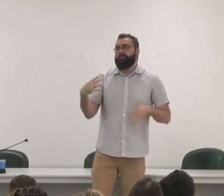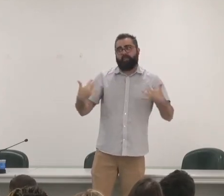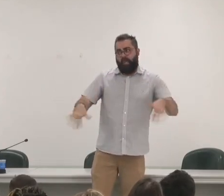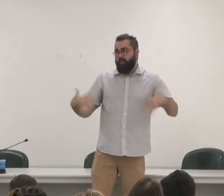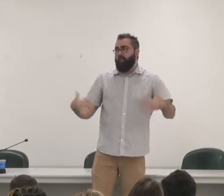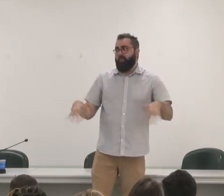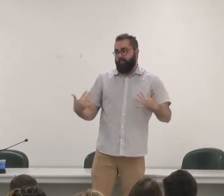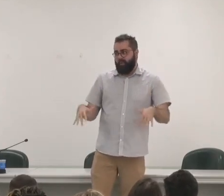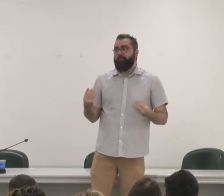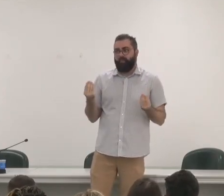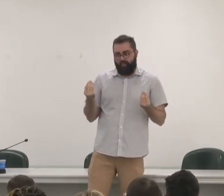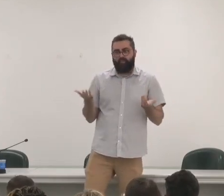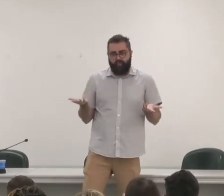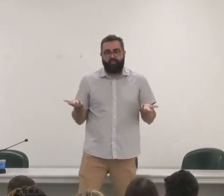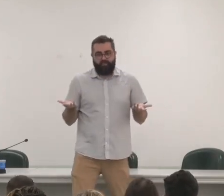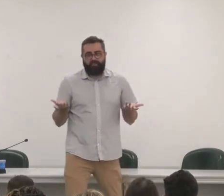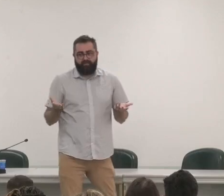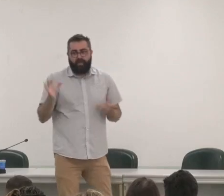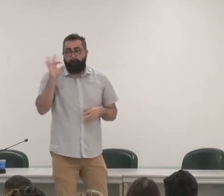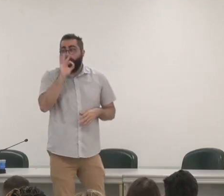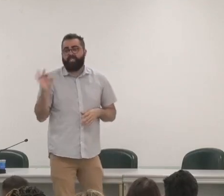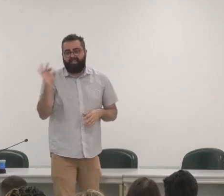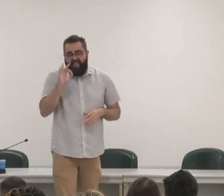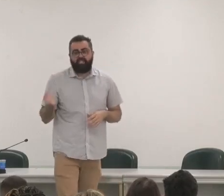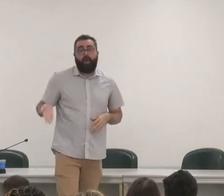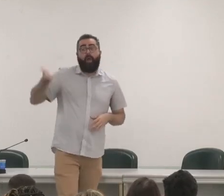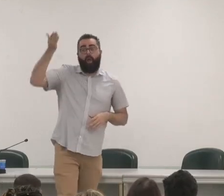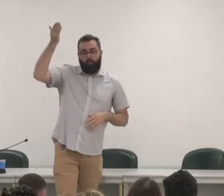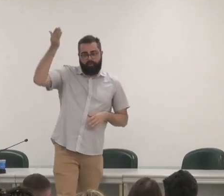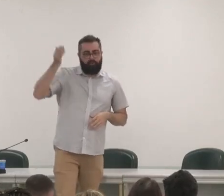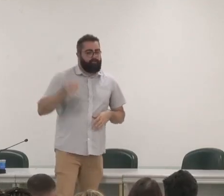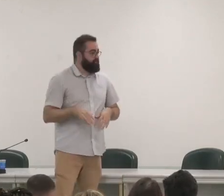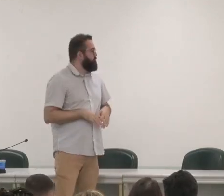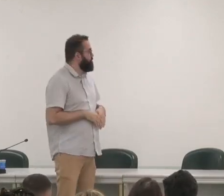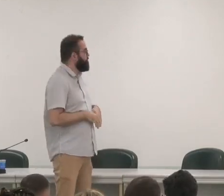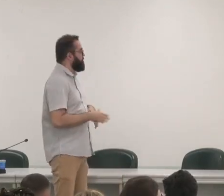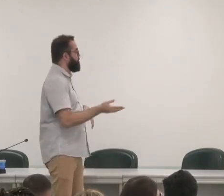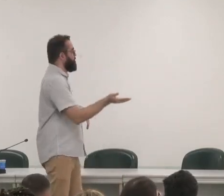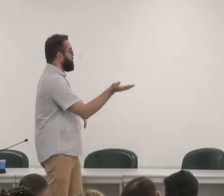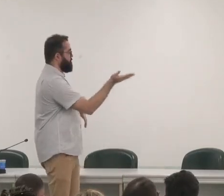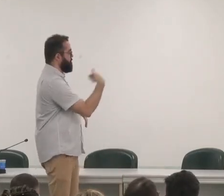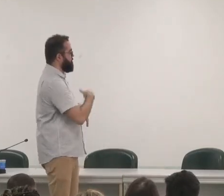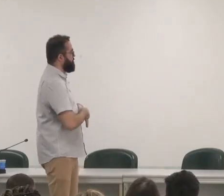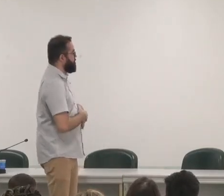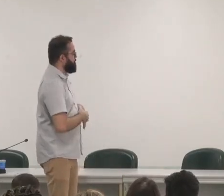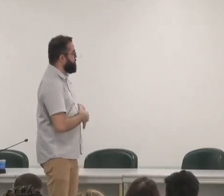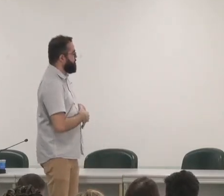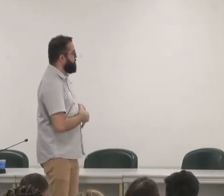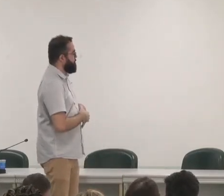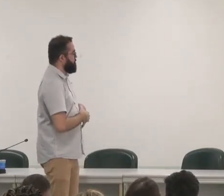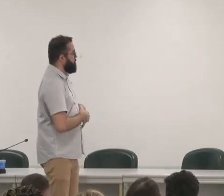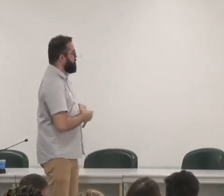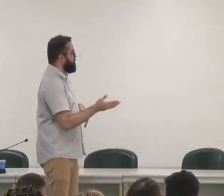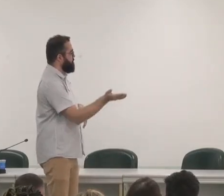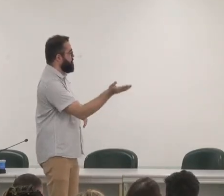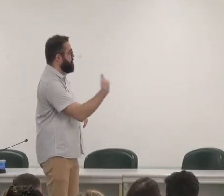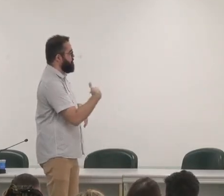surdas. Então, é um número bastante expressivo, né, se a gente pensar na porcentagem de pessoas surdas para essa